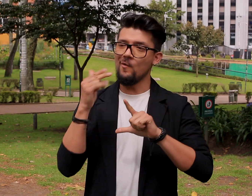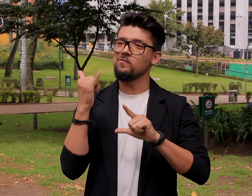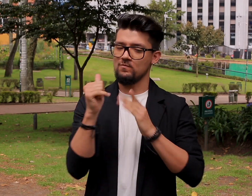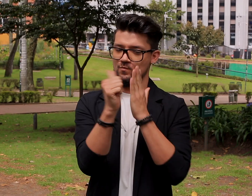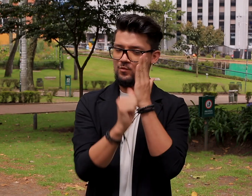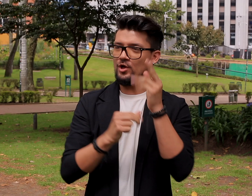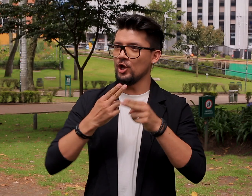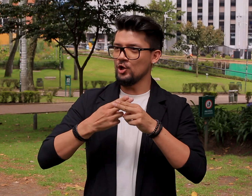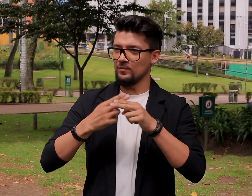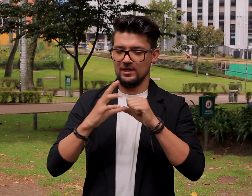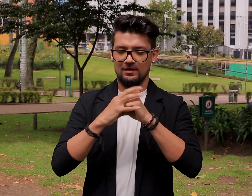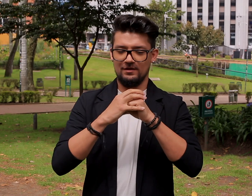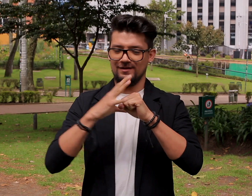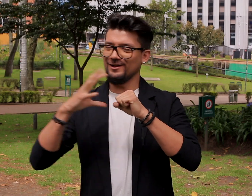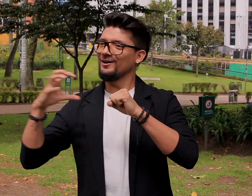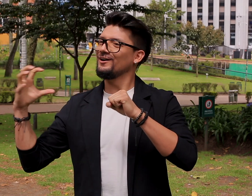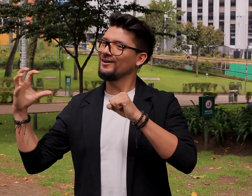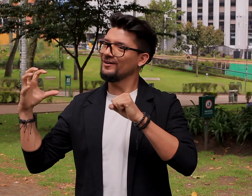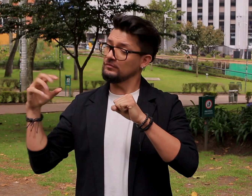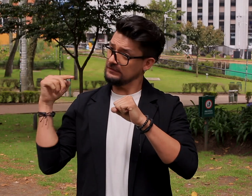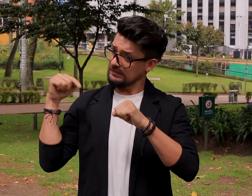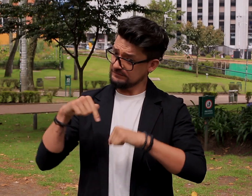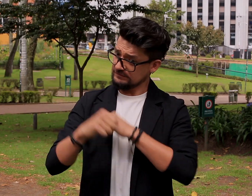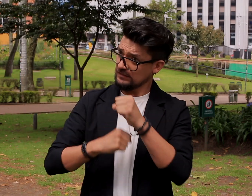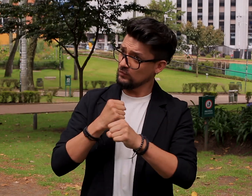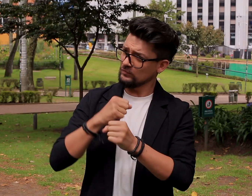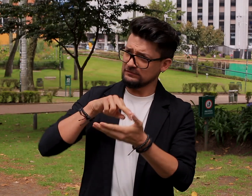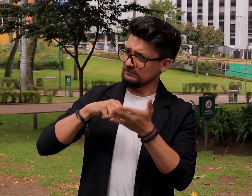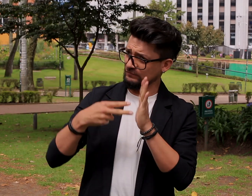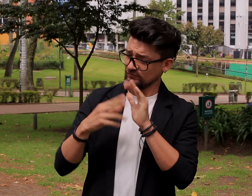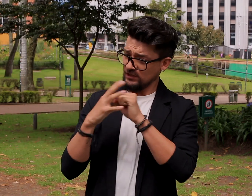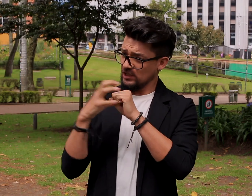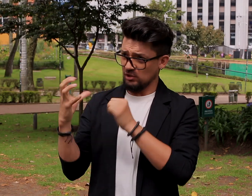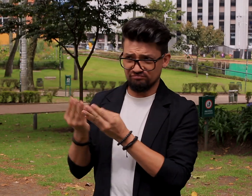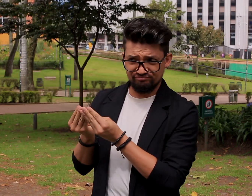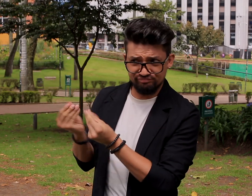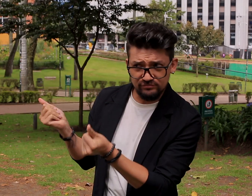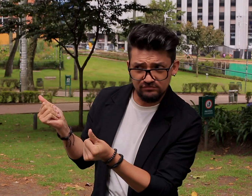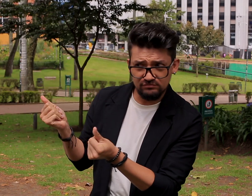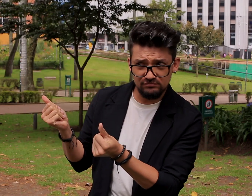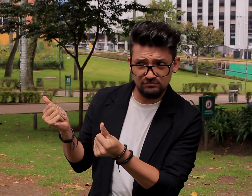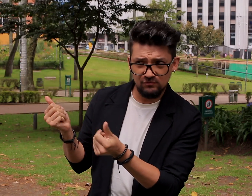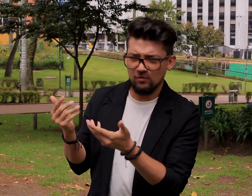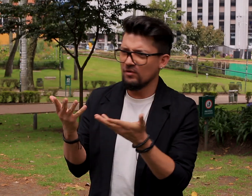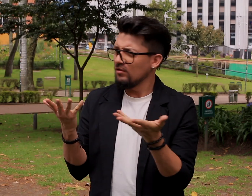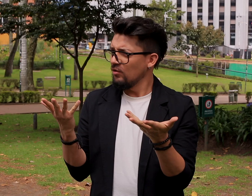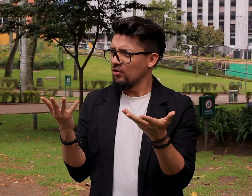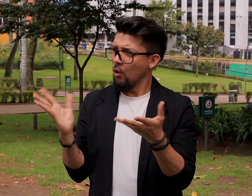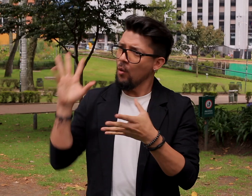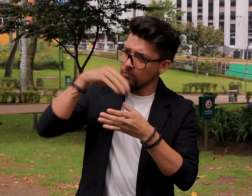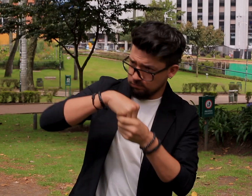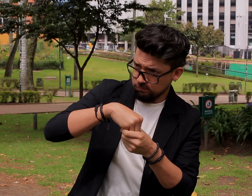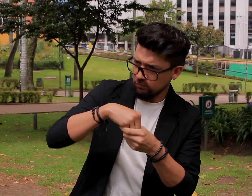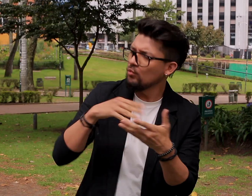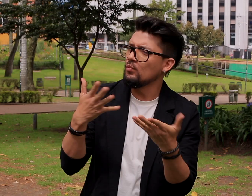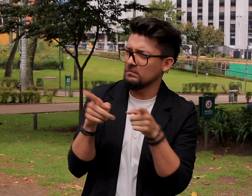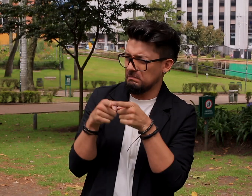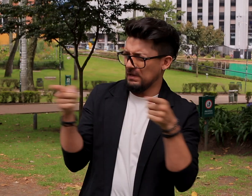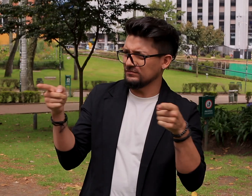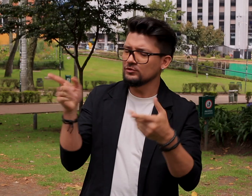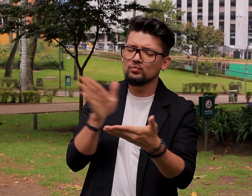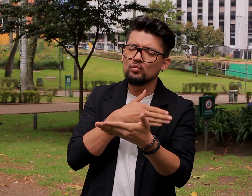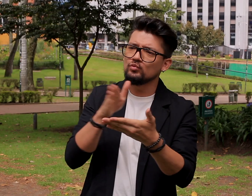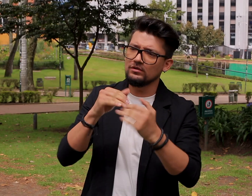componentes que logran darle una estructura como la educación por ejemplo Me gustaría saber algo acerca de un programa que teníamos